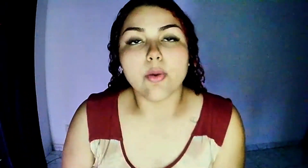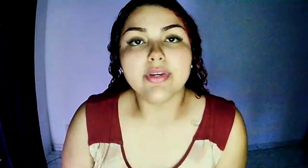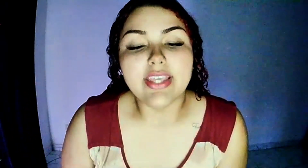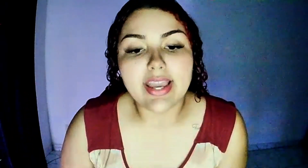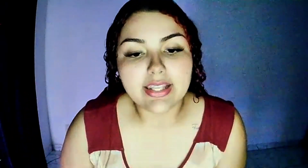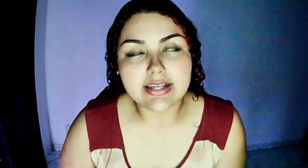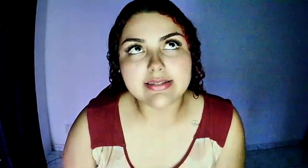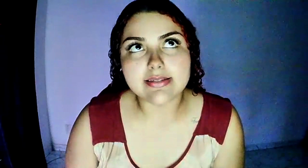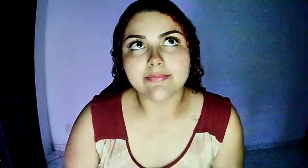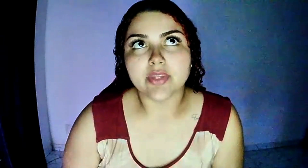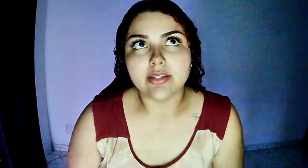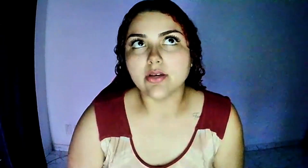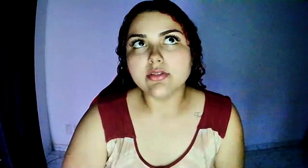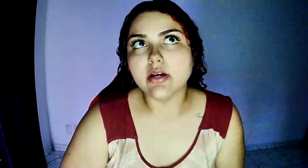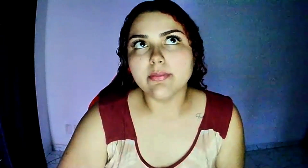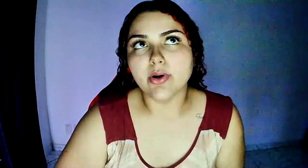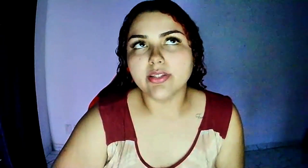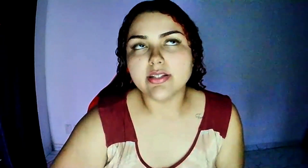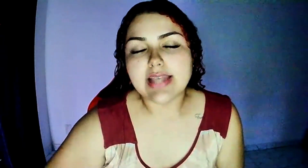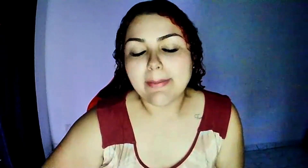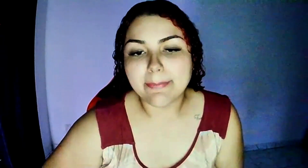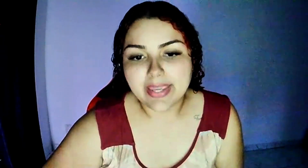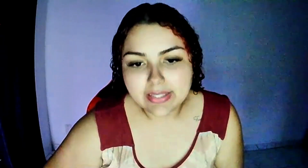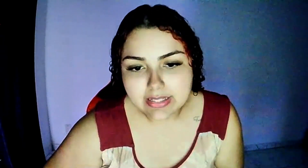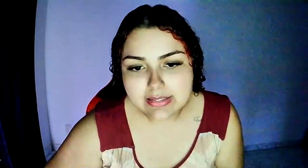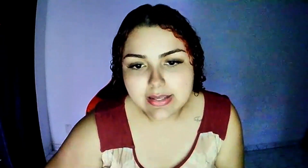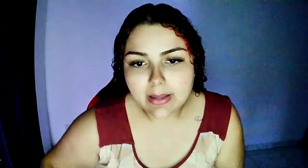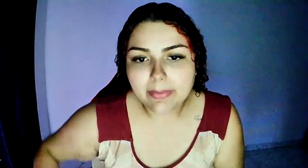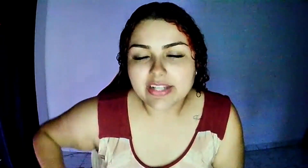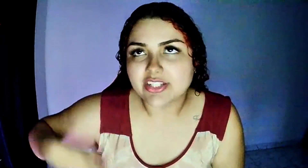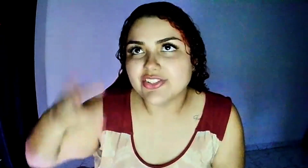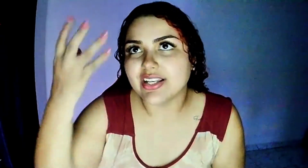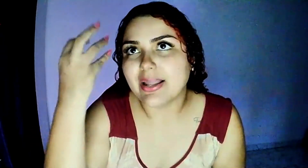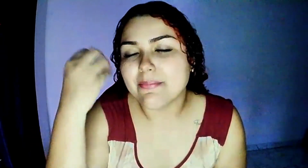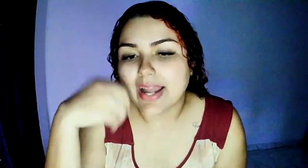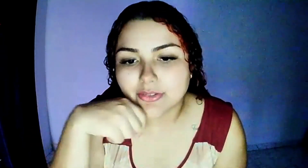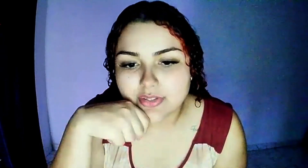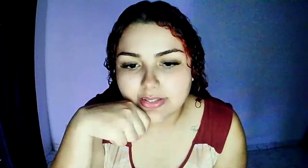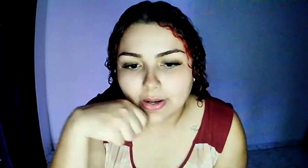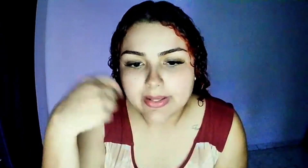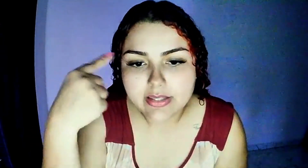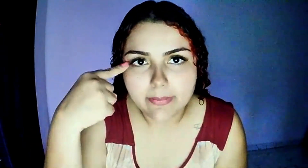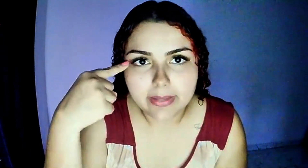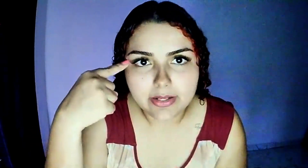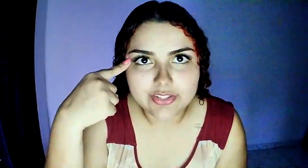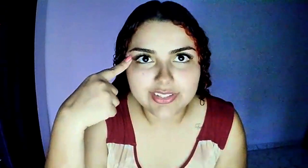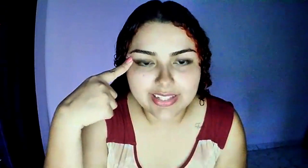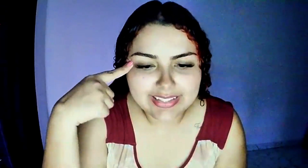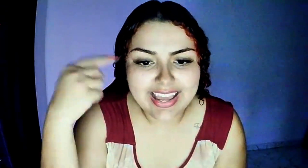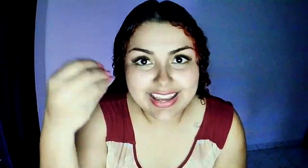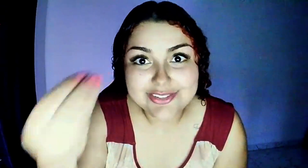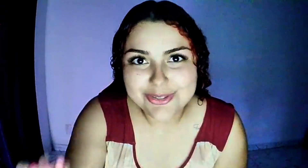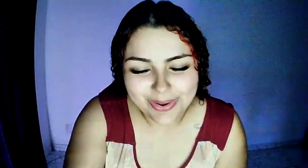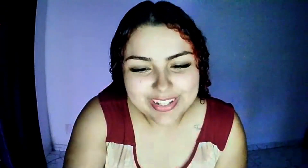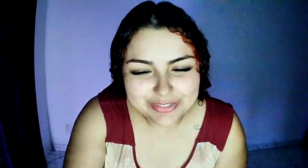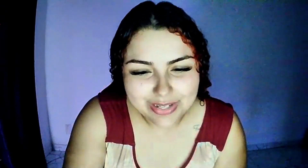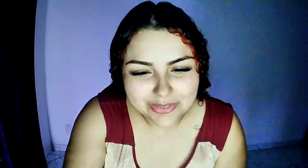Como que elas não são importantes apenas para a gente lembrar do sinal, mas também para a gente entender a história de fato,